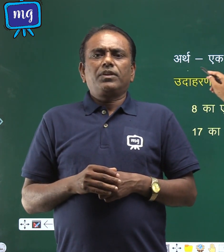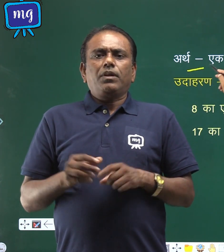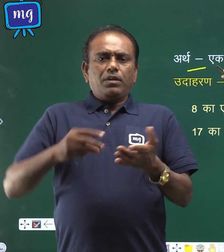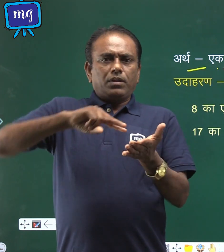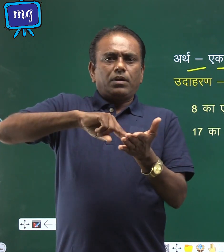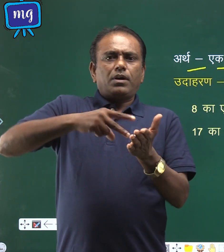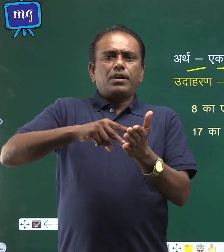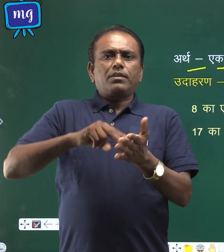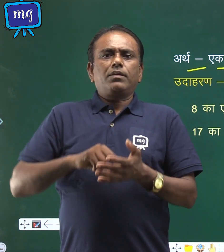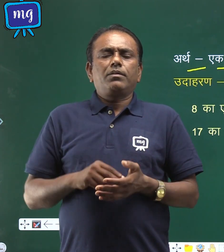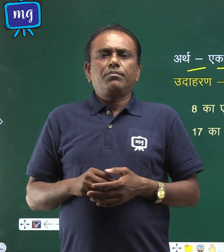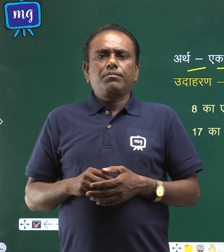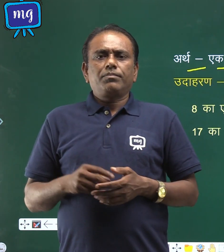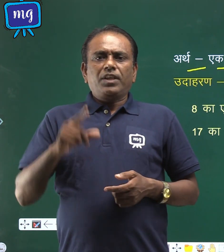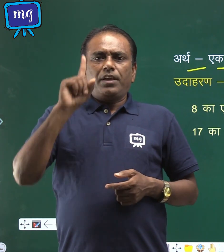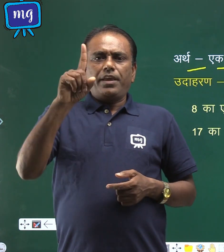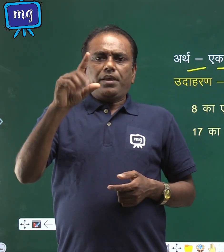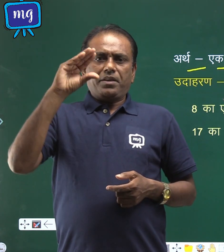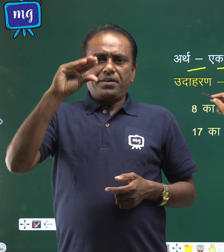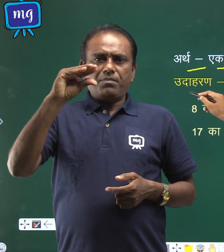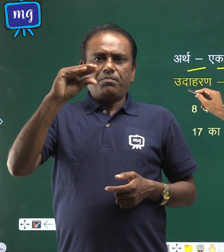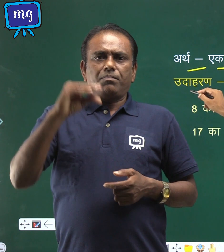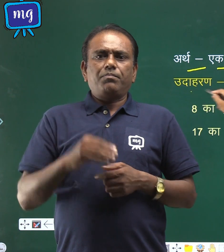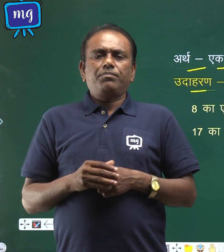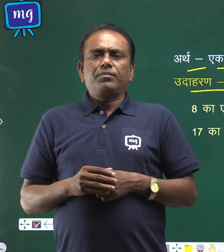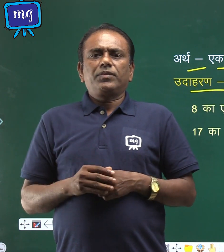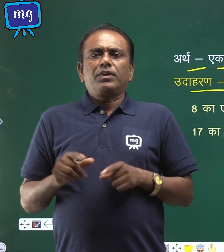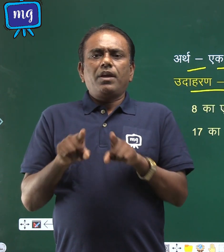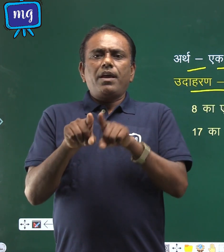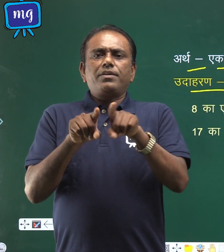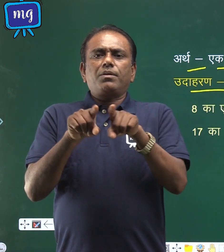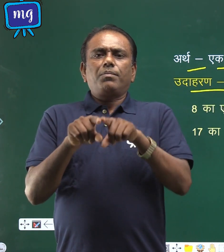अर्थ एक कम, उदाहरण